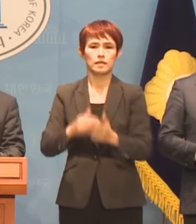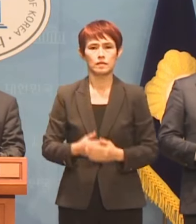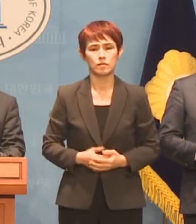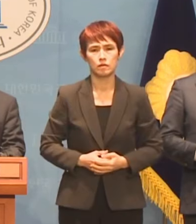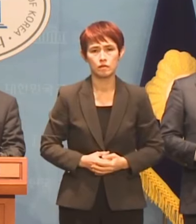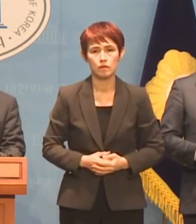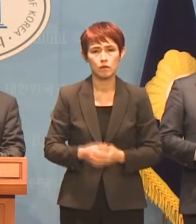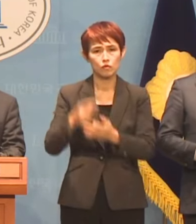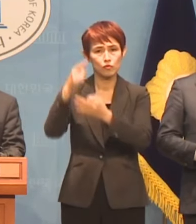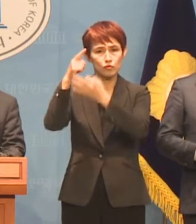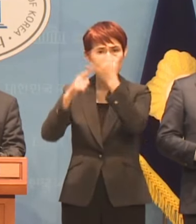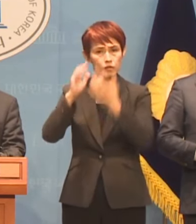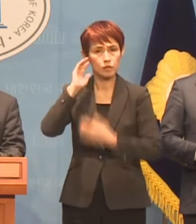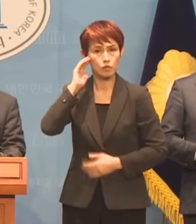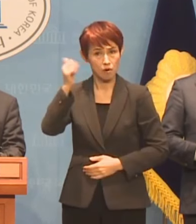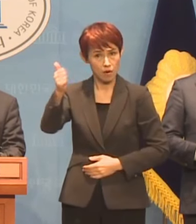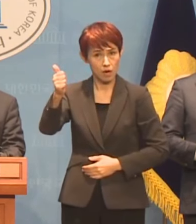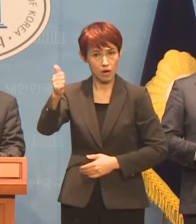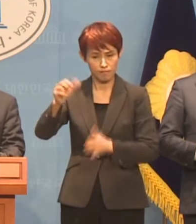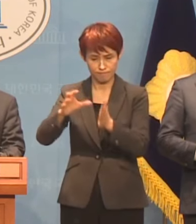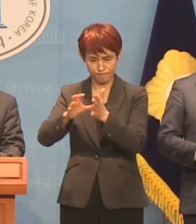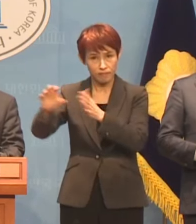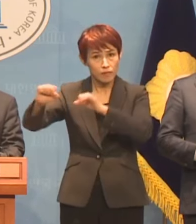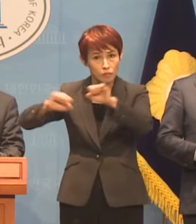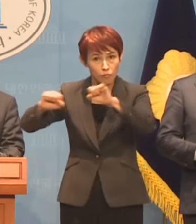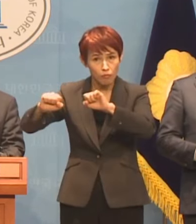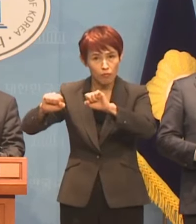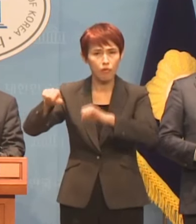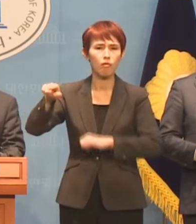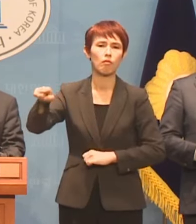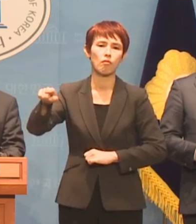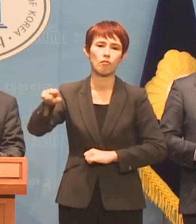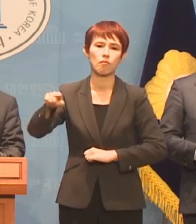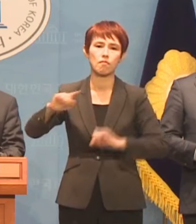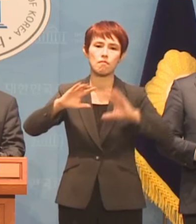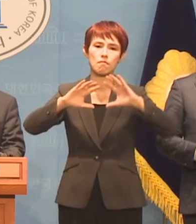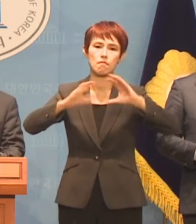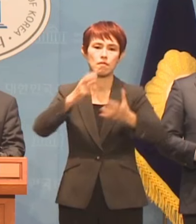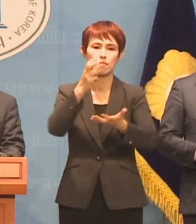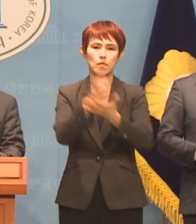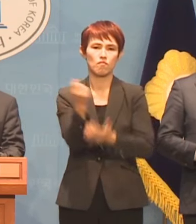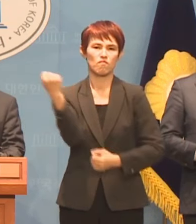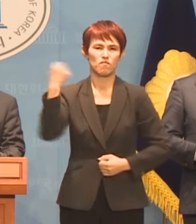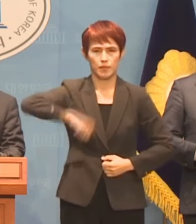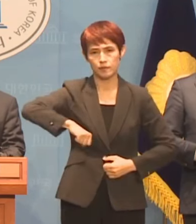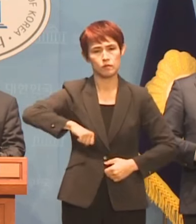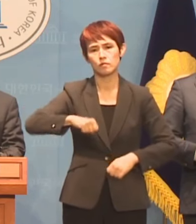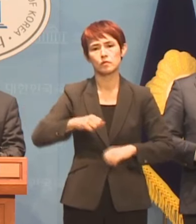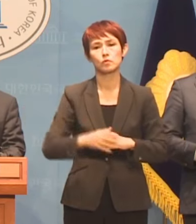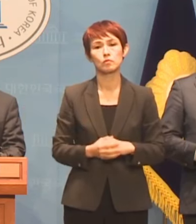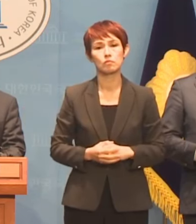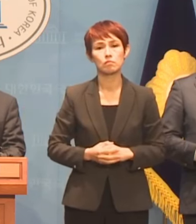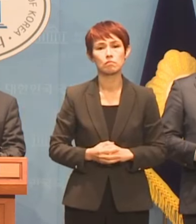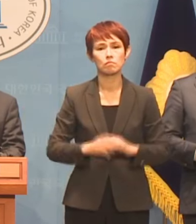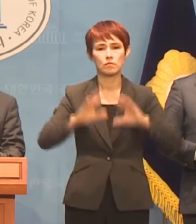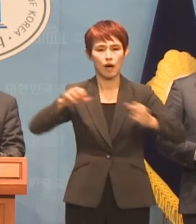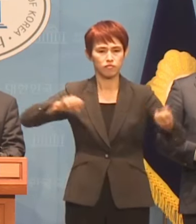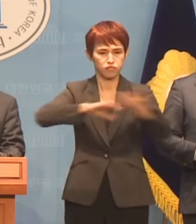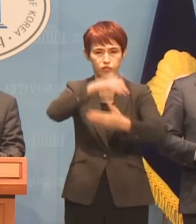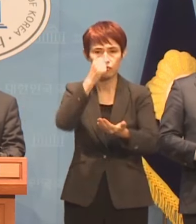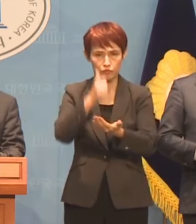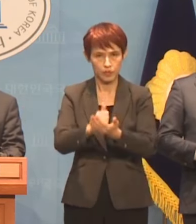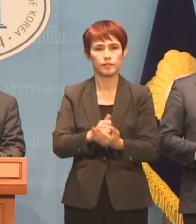이러한 윤석열 대통령의 행위는 중대한 위헌 위법 행위이자 명백한